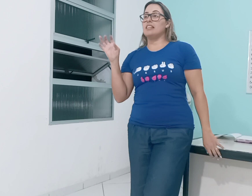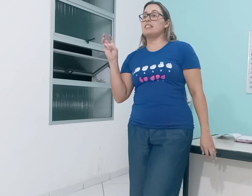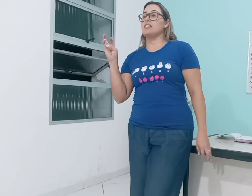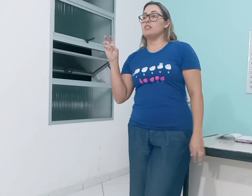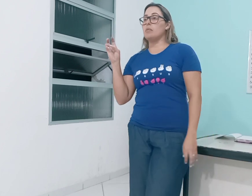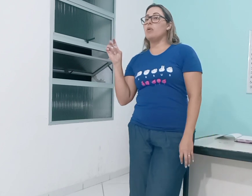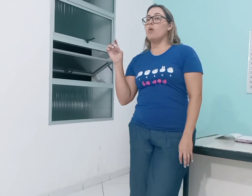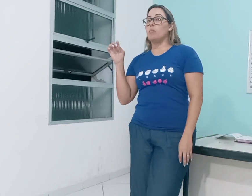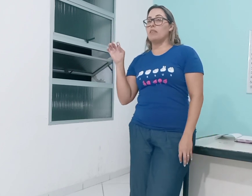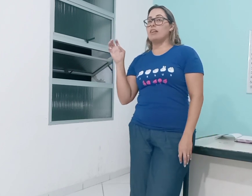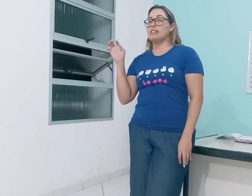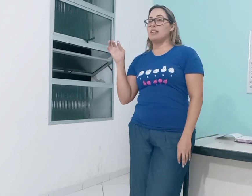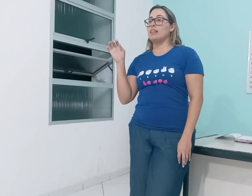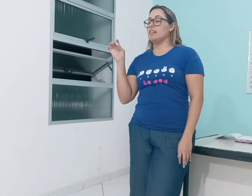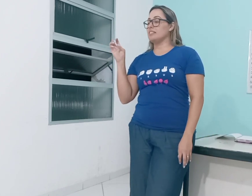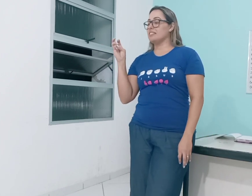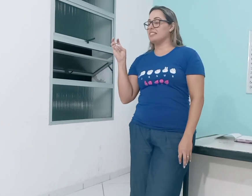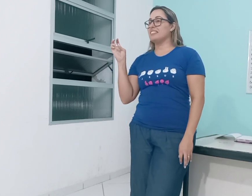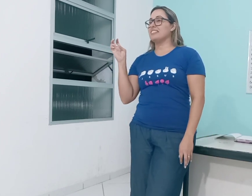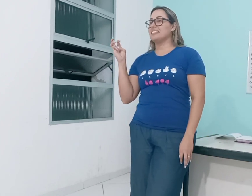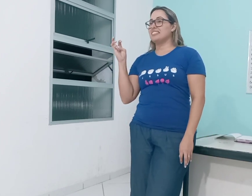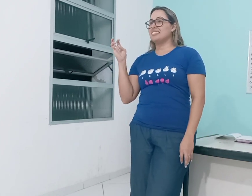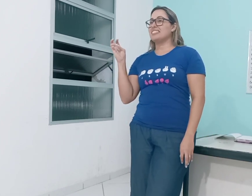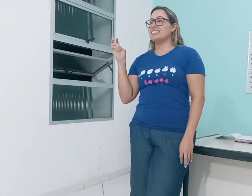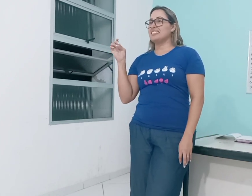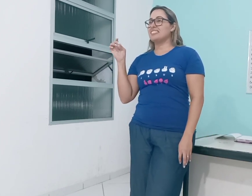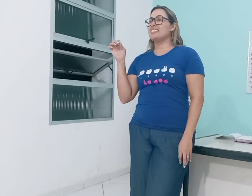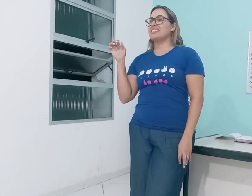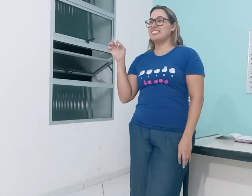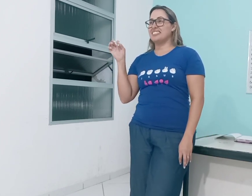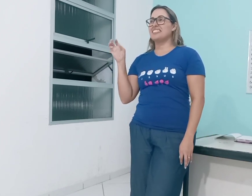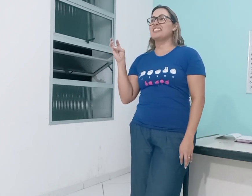exercício. Os acordes. No dedinho, porque ele dói mais, geralmente.